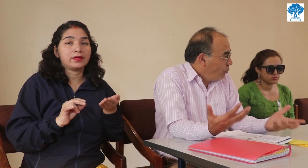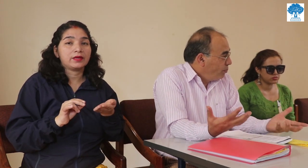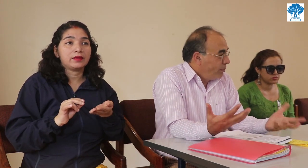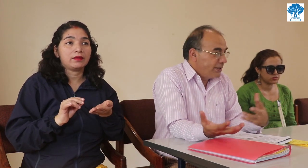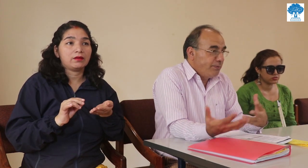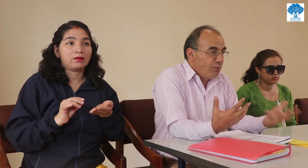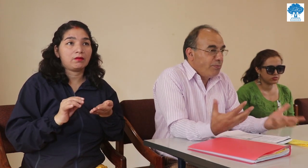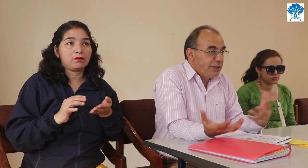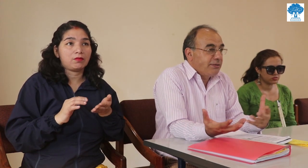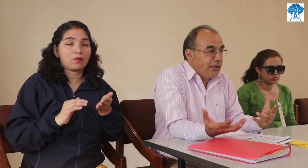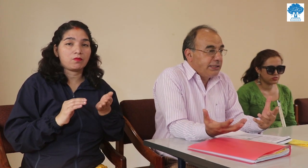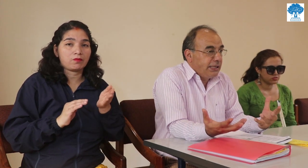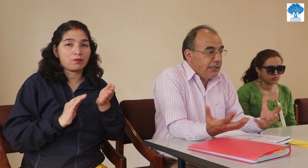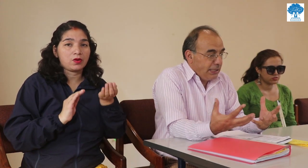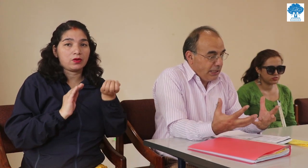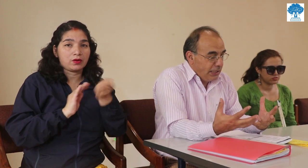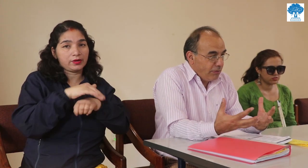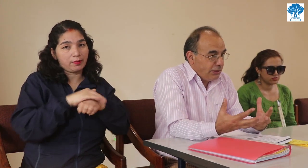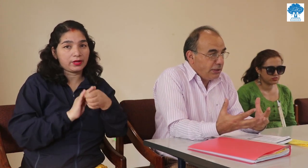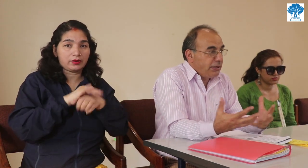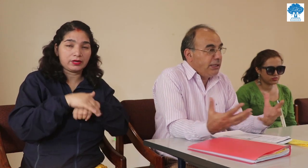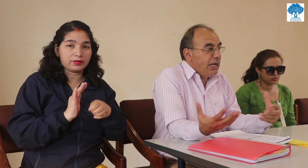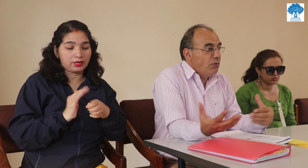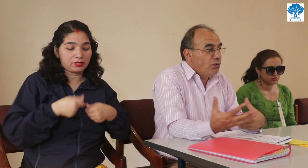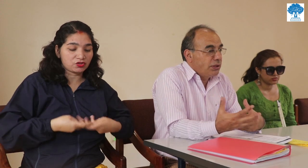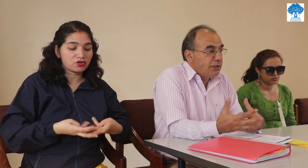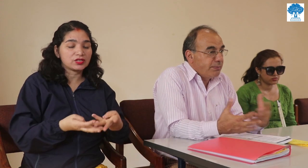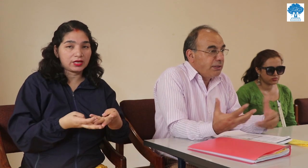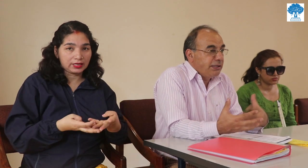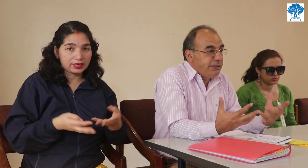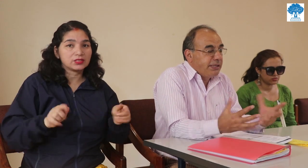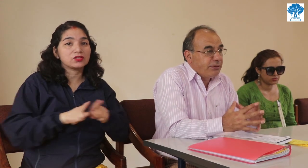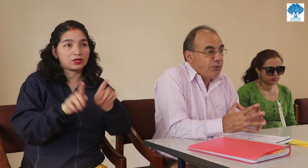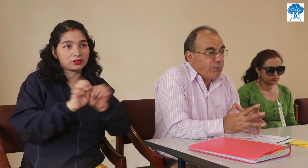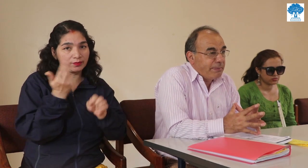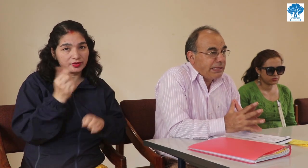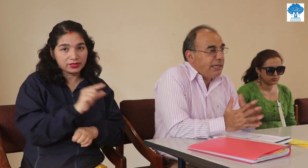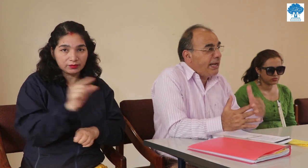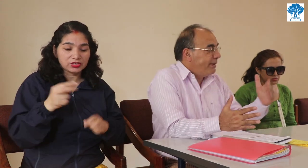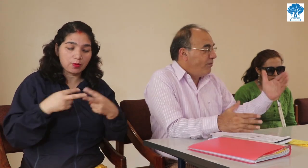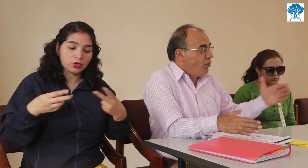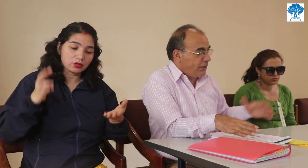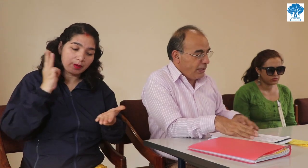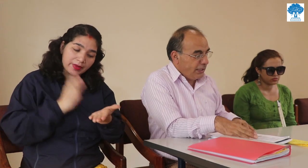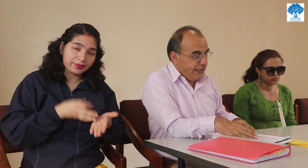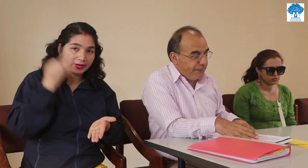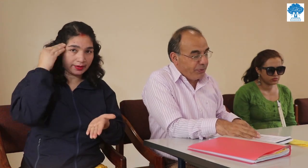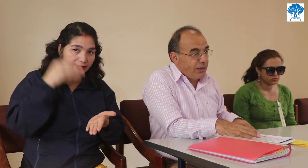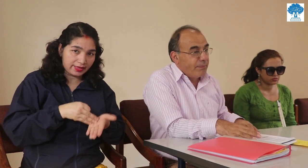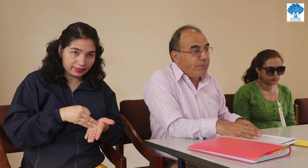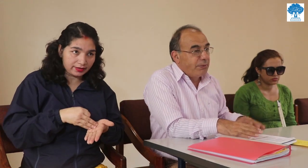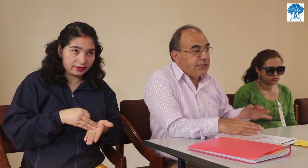अनि बुम बस्ट बुम बस्ट भन्दै चाहिँ एउटा जनसङ्ख्याकोसँग सम्बन्धित विषयवस्तुहरूमा मात्रै हामीले फोकस गरेर